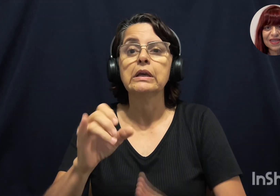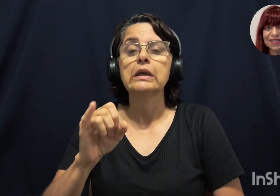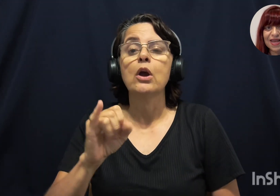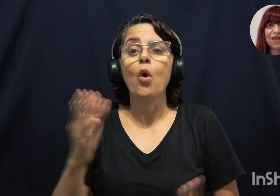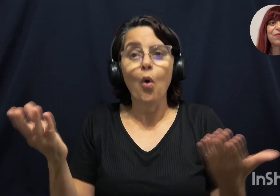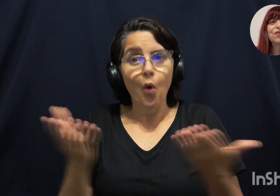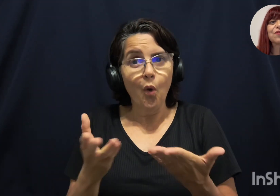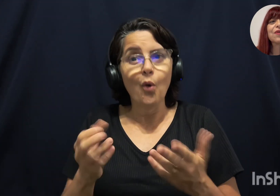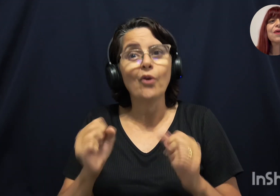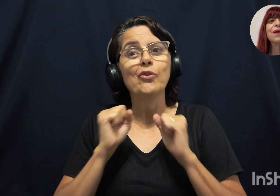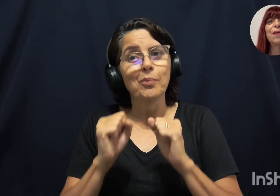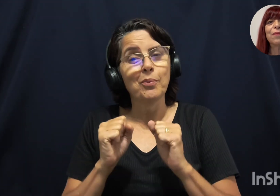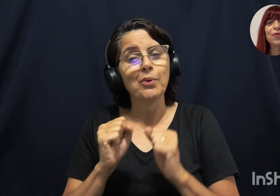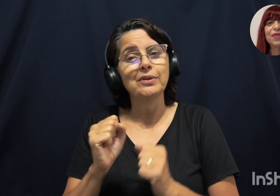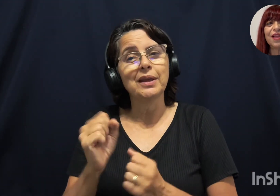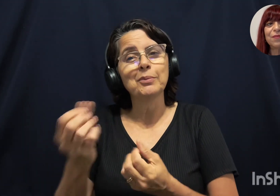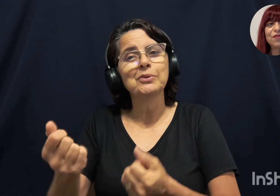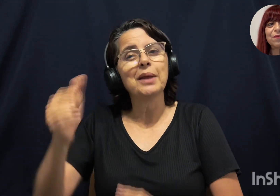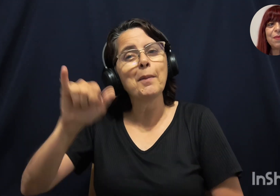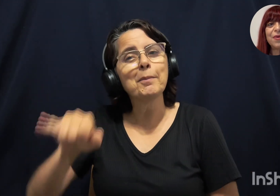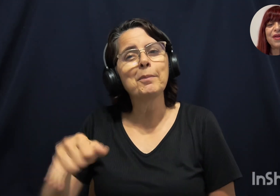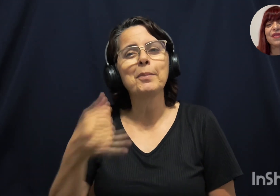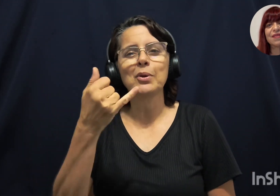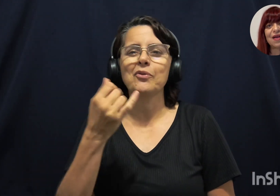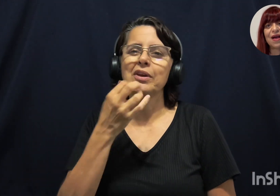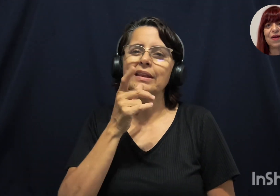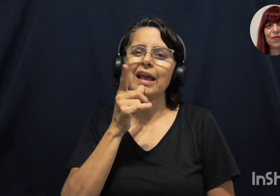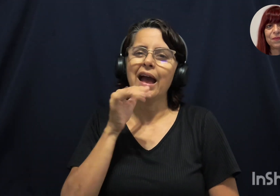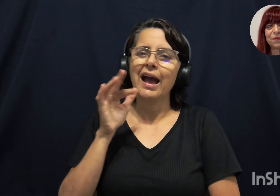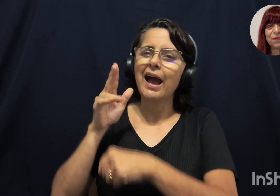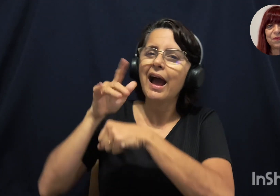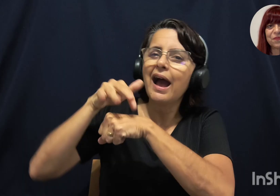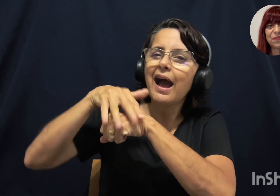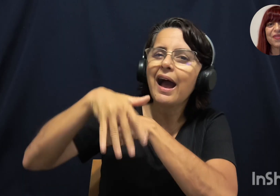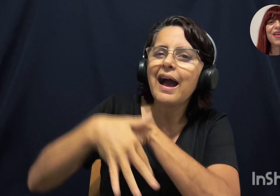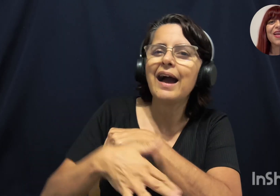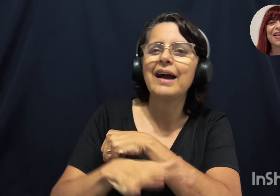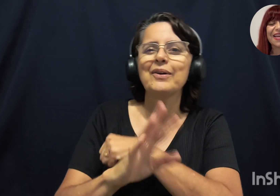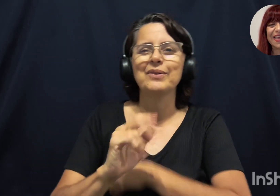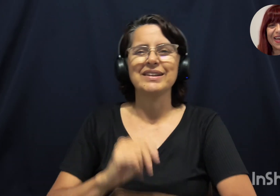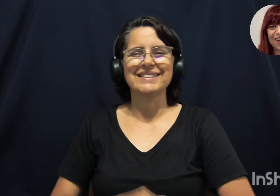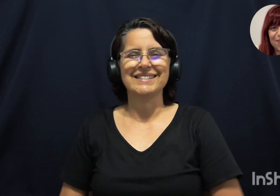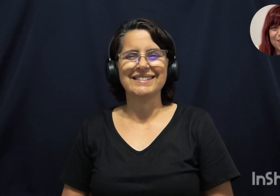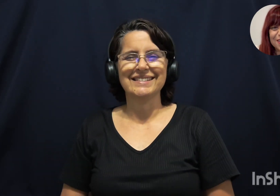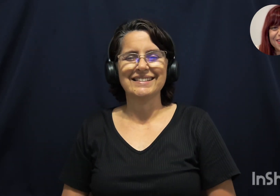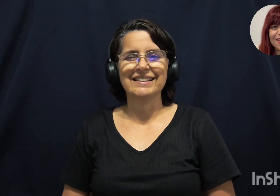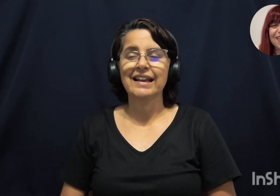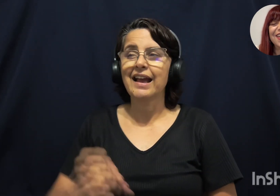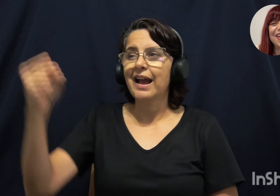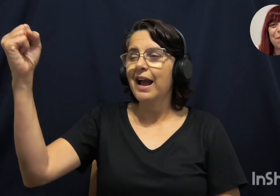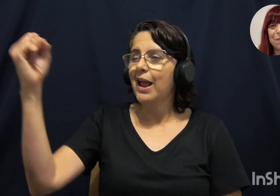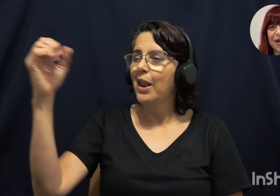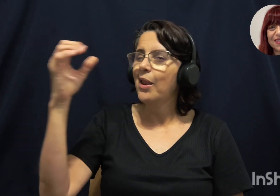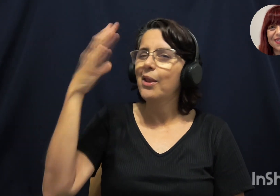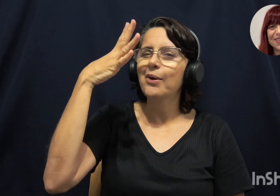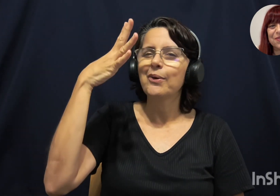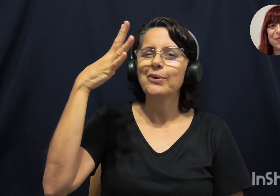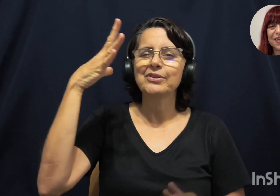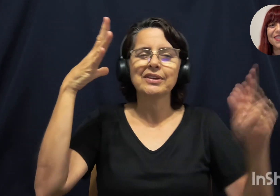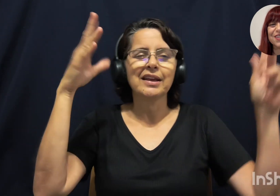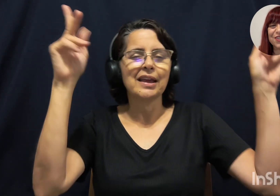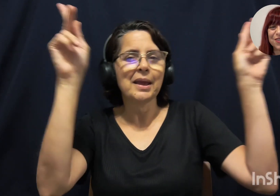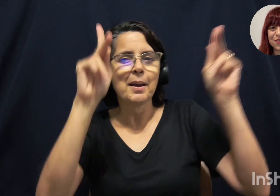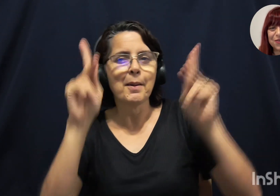se quisermos, podemos beber dessa água. Que a luz e a paz